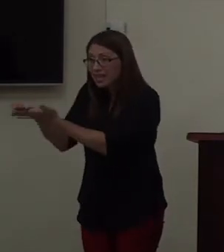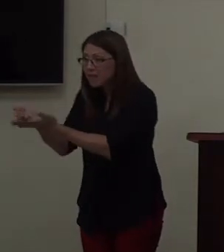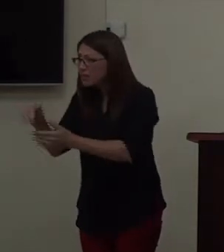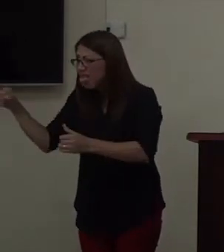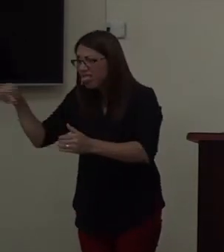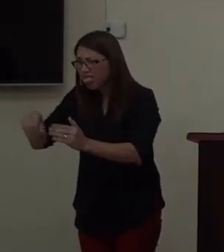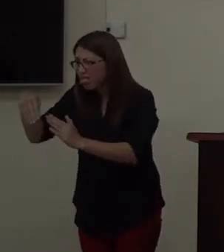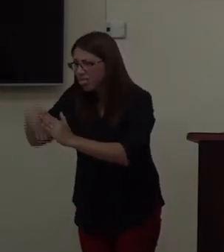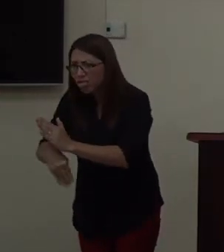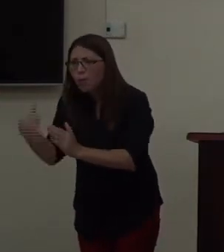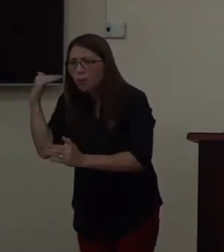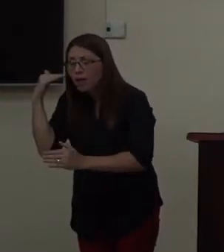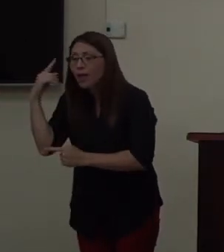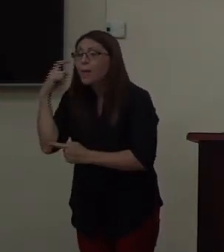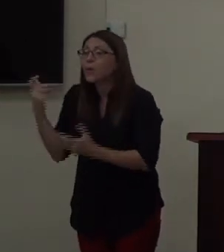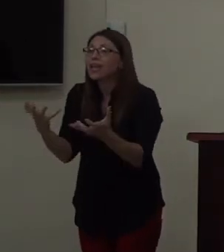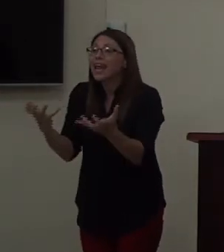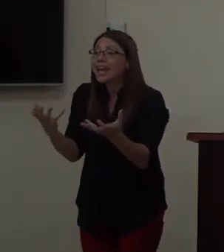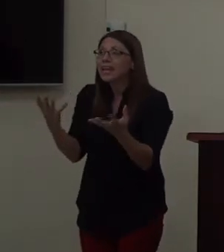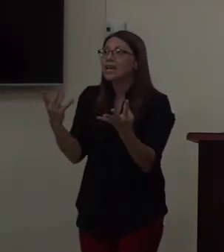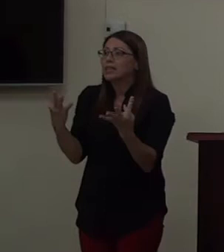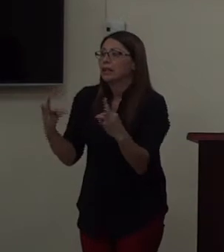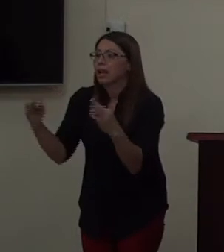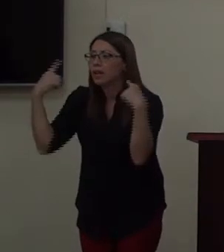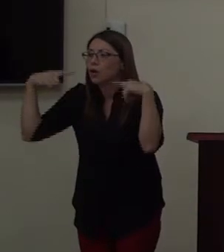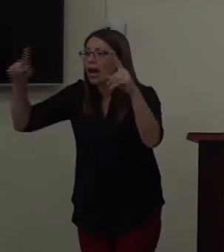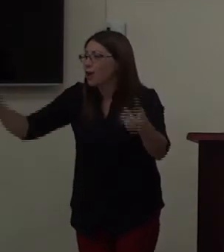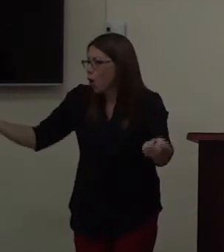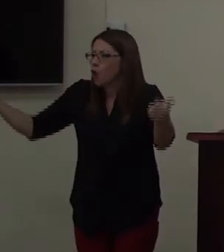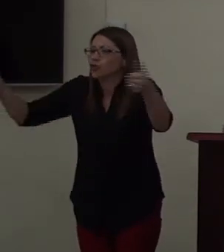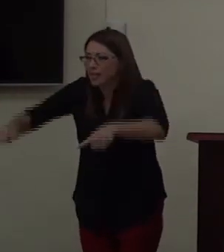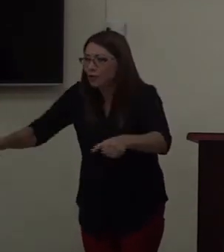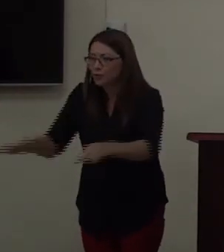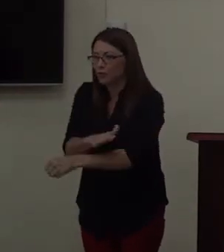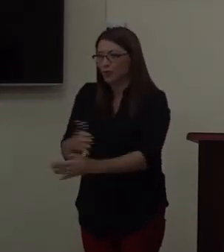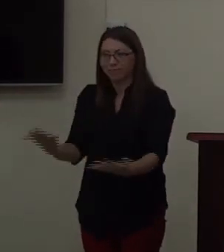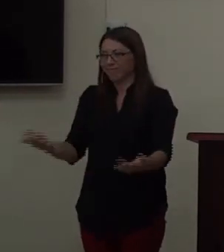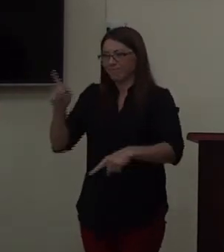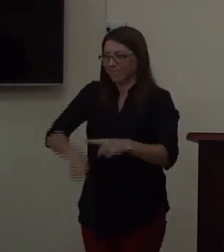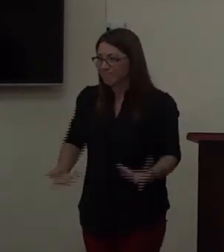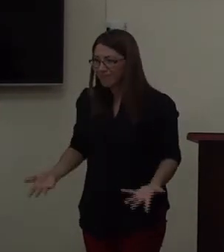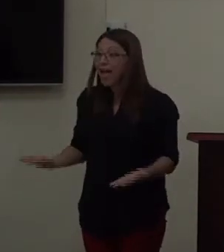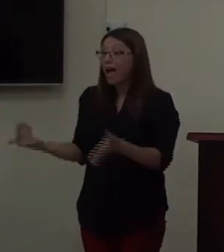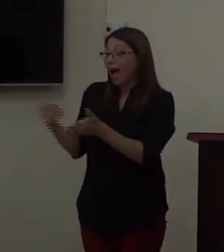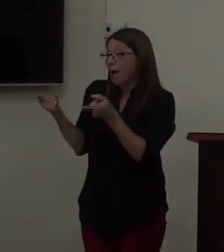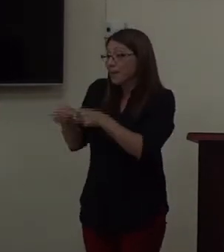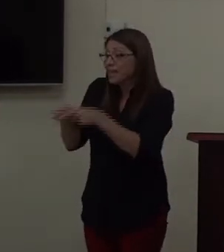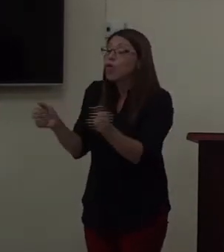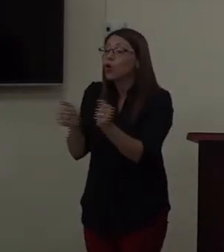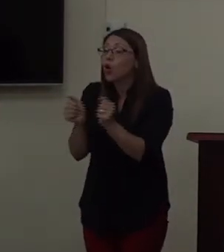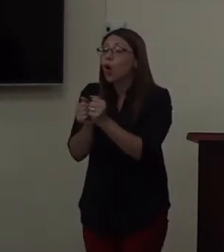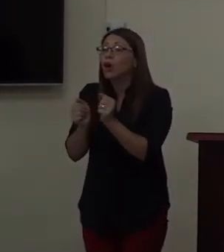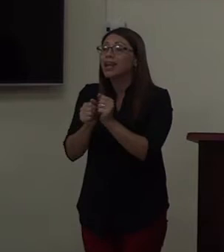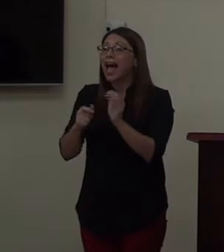a querer lograr ese consenso absoluto. Ha pasado, por ejemplo, y la experiencia es repetida con la grafización, con